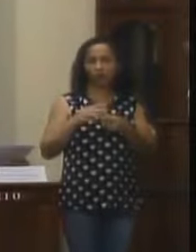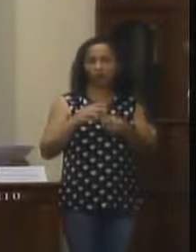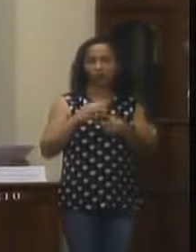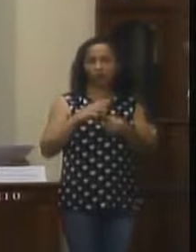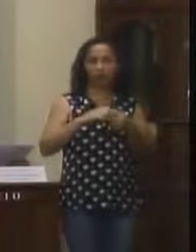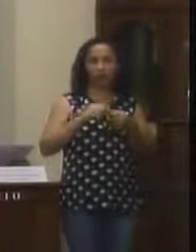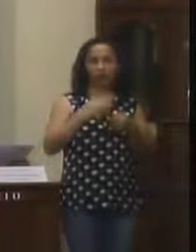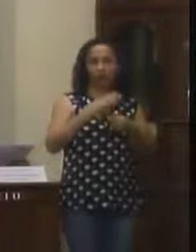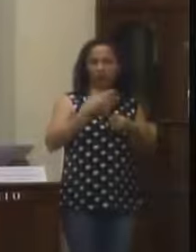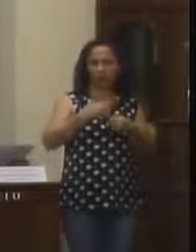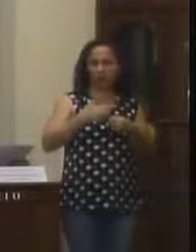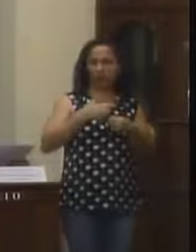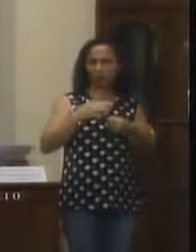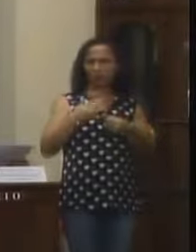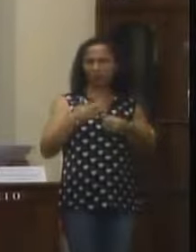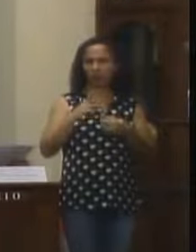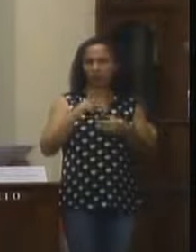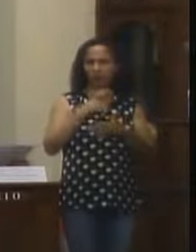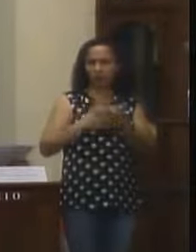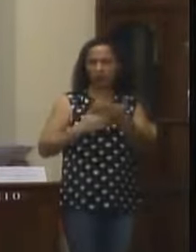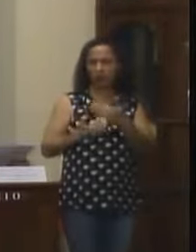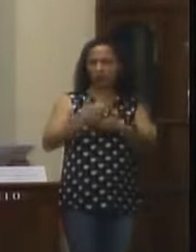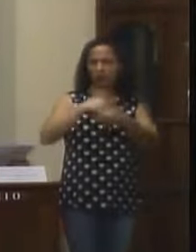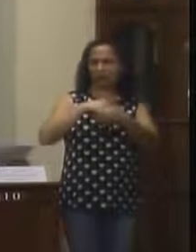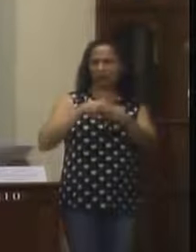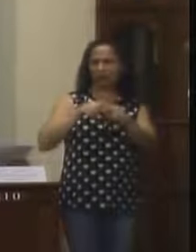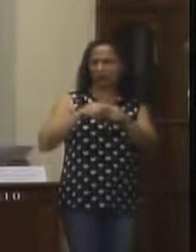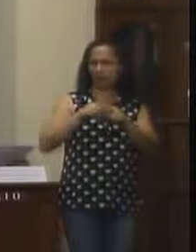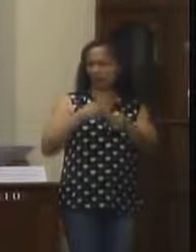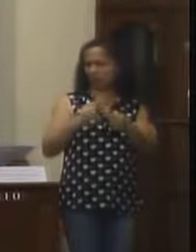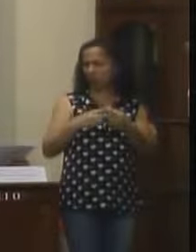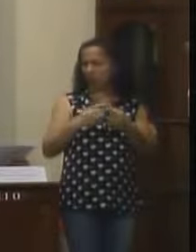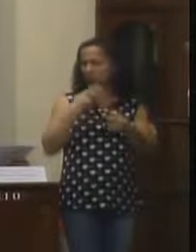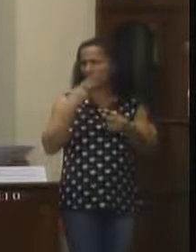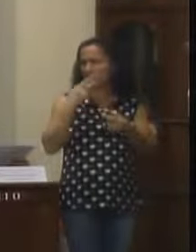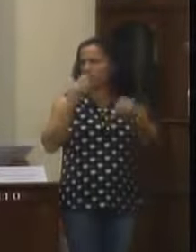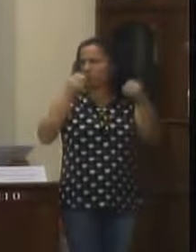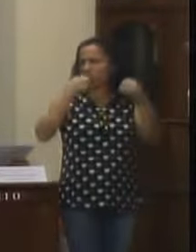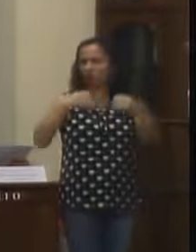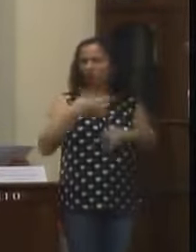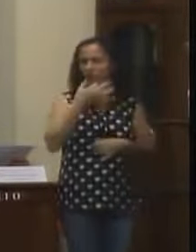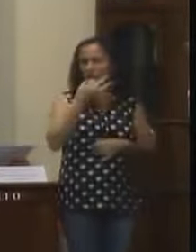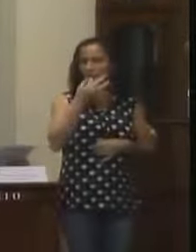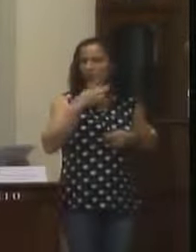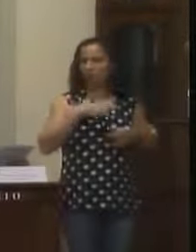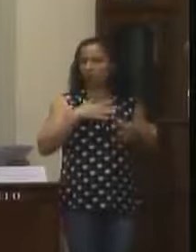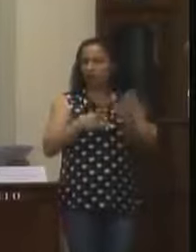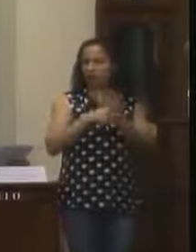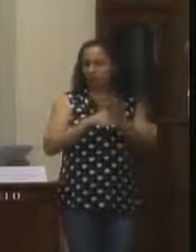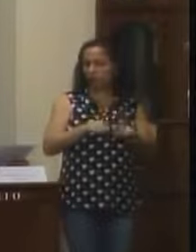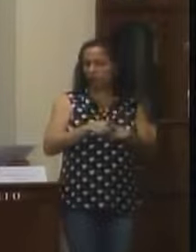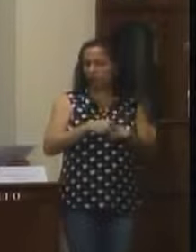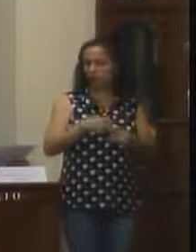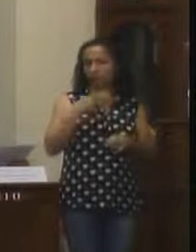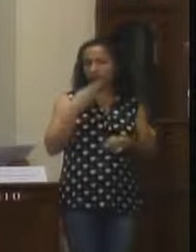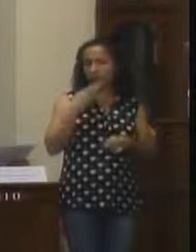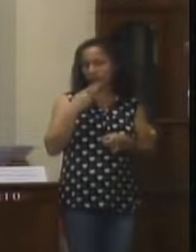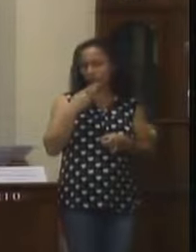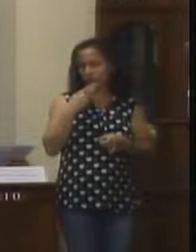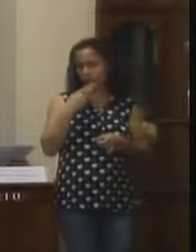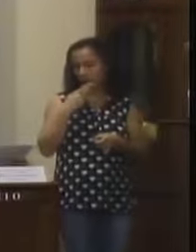Regimento Interno, merecendo sua regular tramitação e aprovação pelas razões que passa a expor. O presente projeto de lei complementar altera os valores